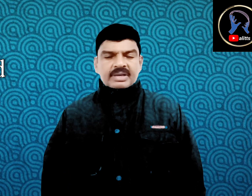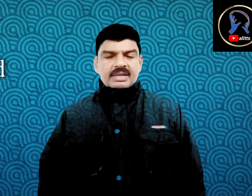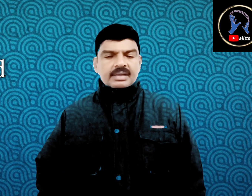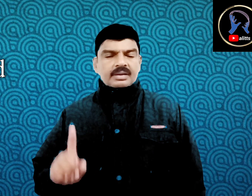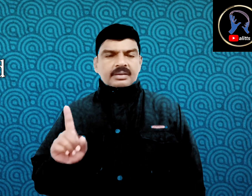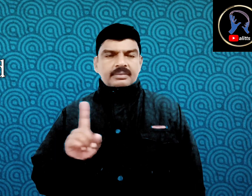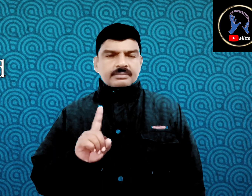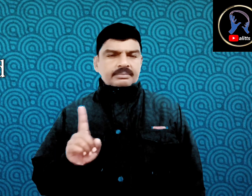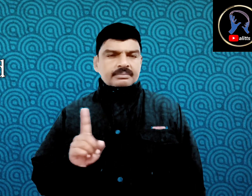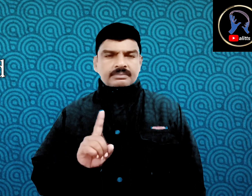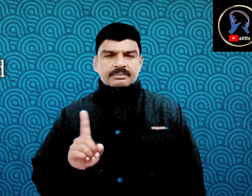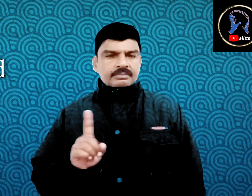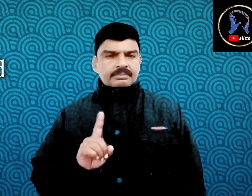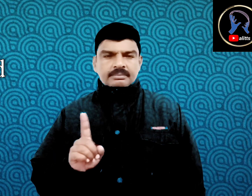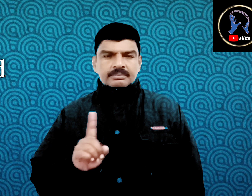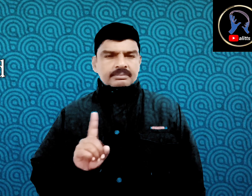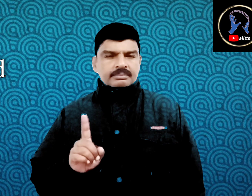मना करना